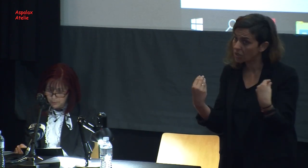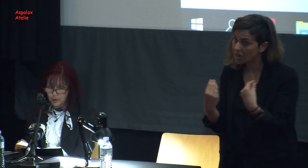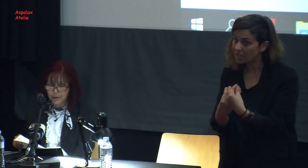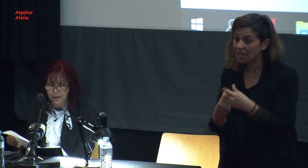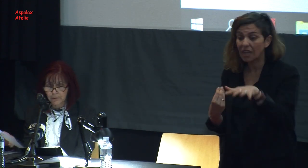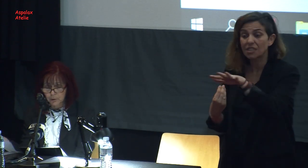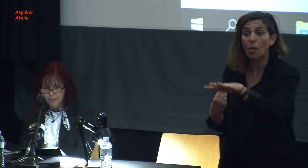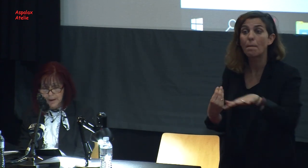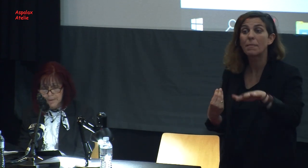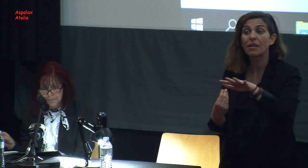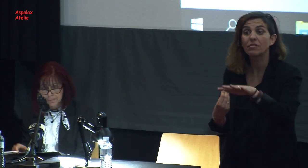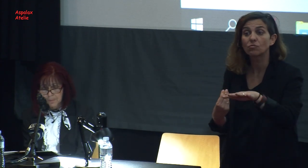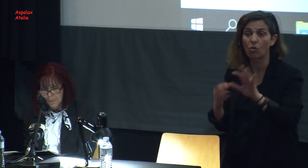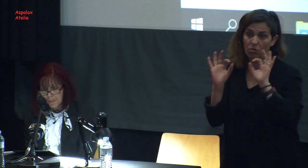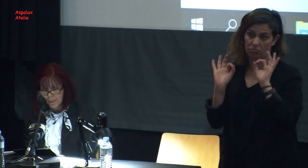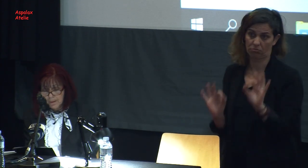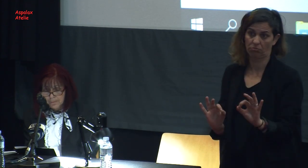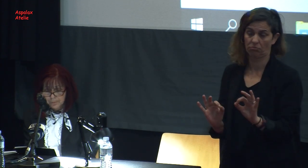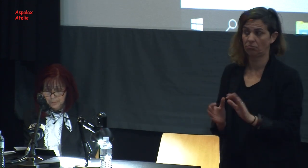τον πληθυσμό σε κάθε τομέα.